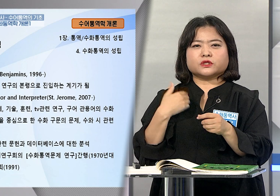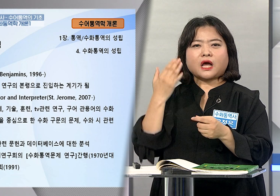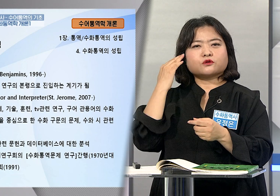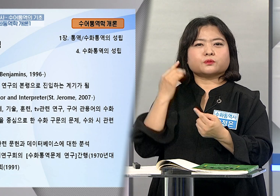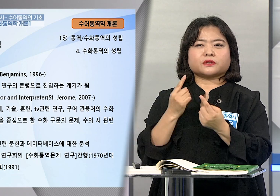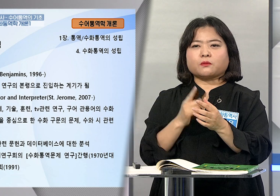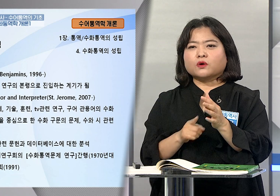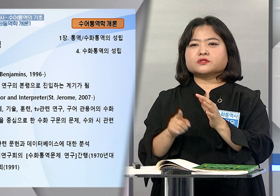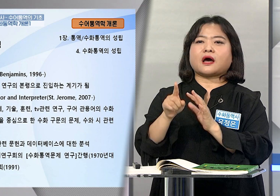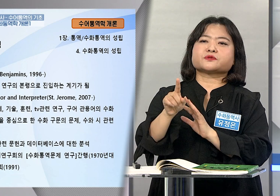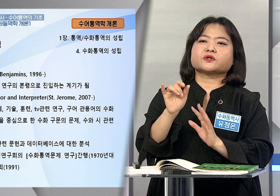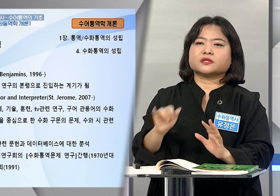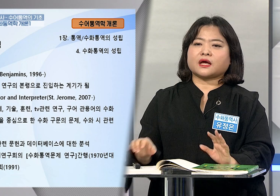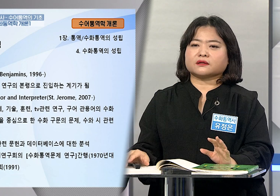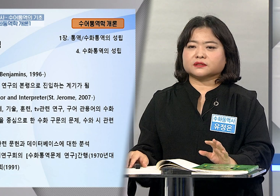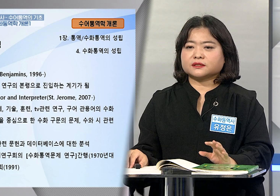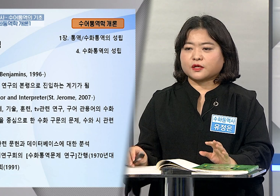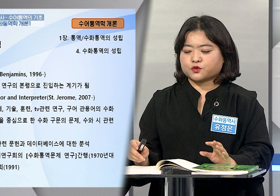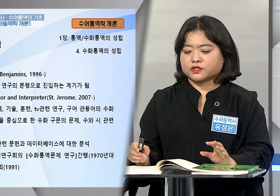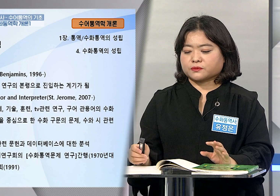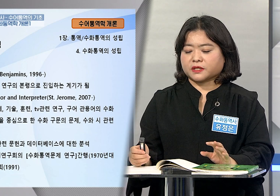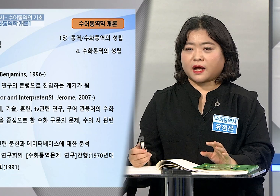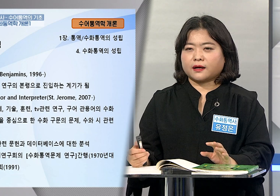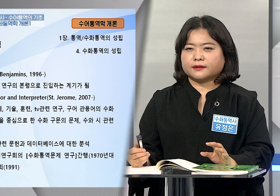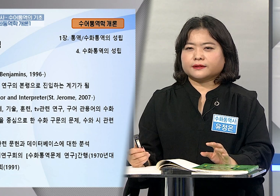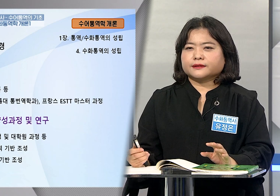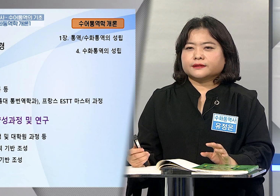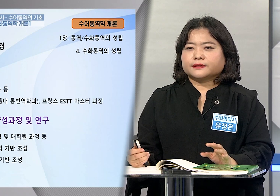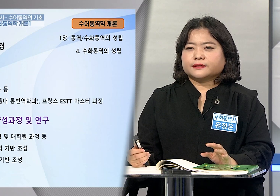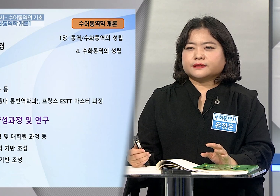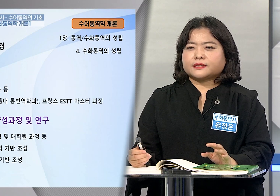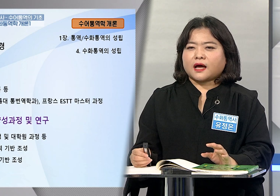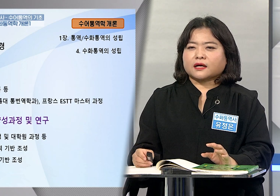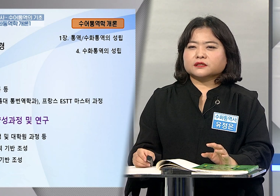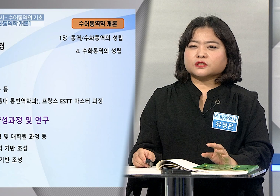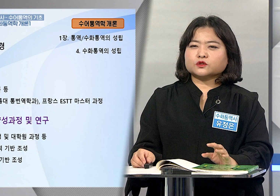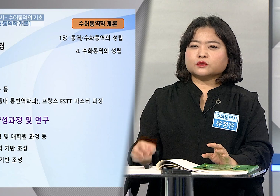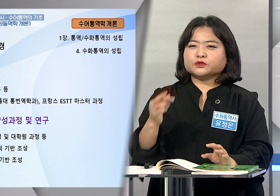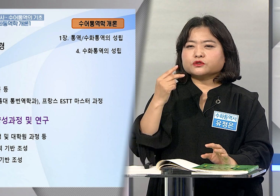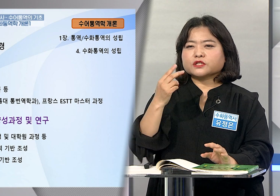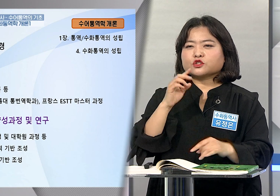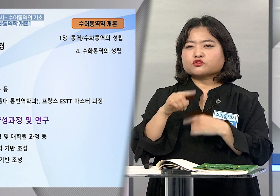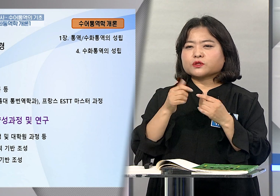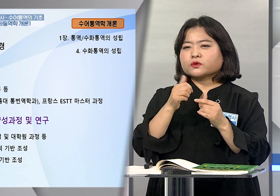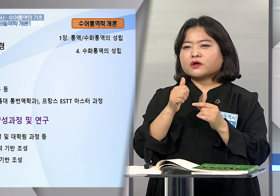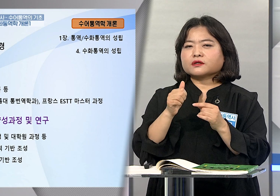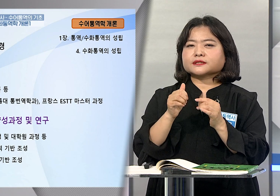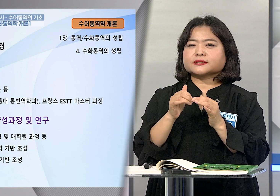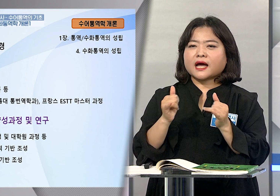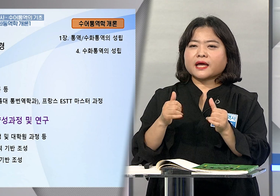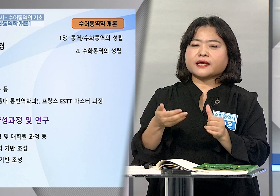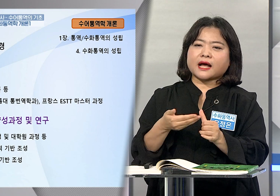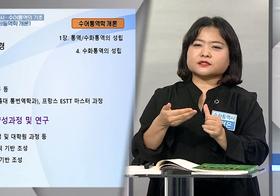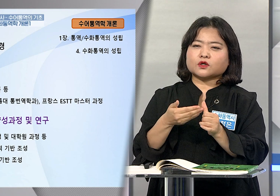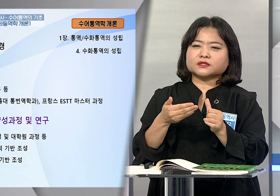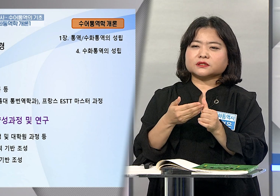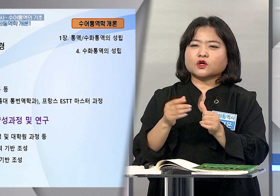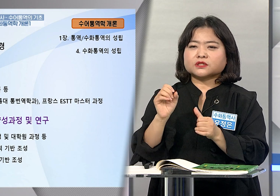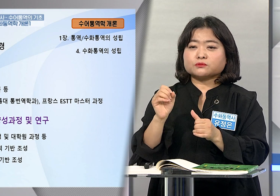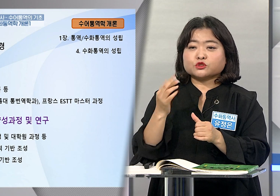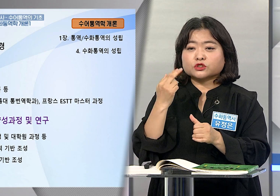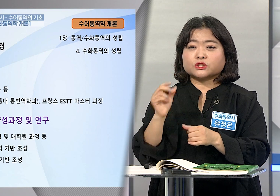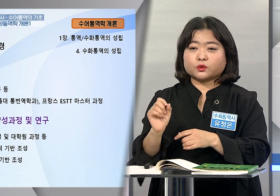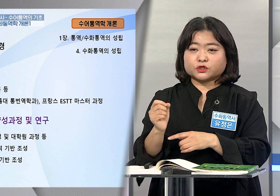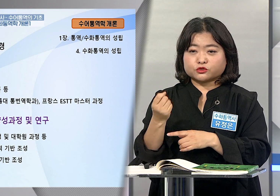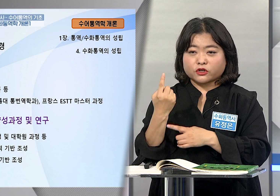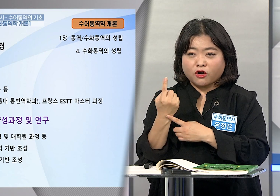바탕에 우리 한국보다 먼저 앞서 있다는 것을 알 수 있습니다. 자, 그리고 미국에서 수화 통역사의 양성은